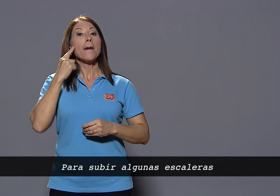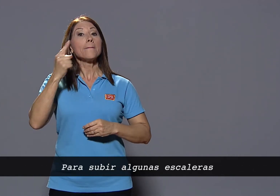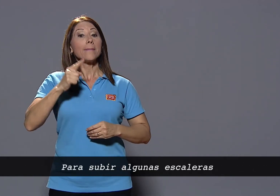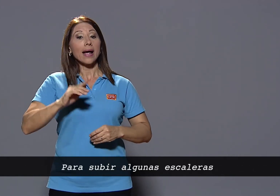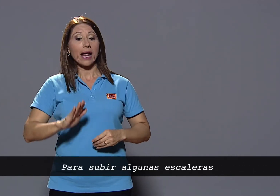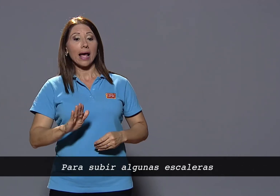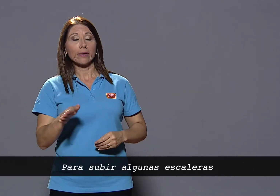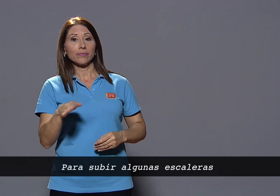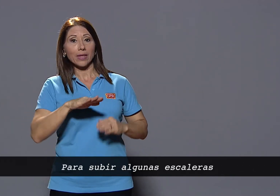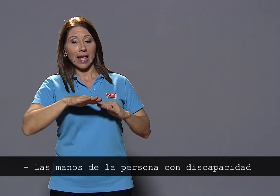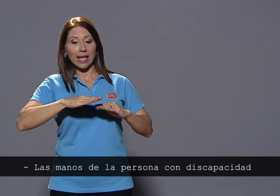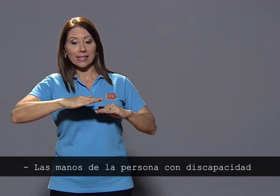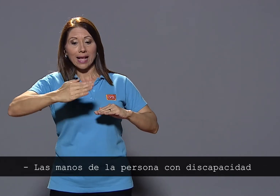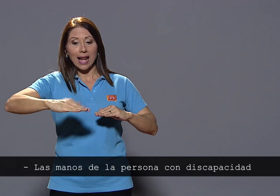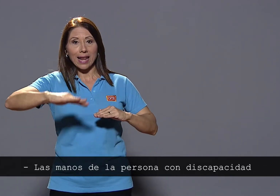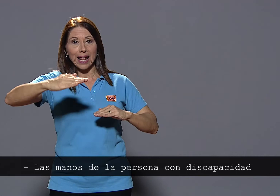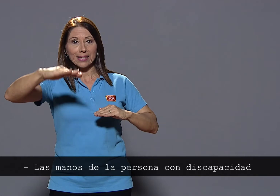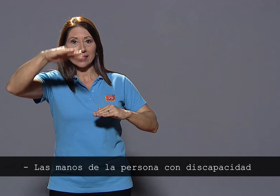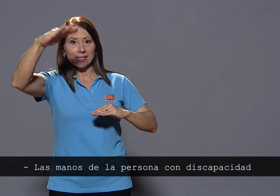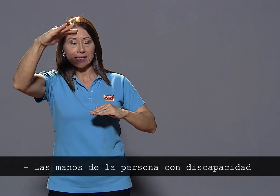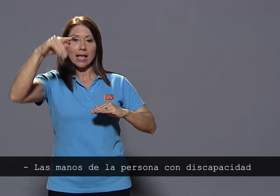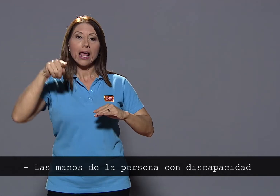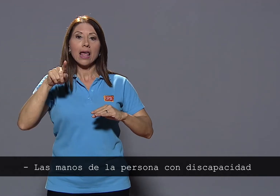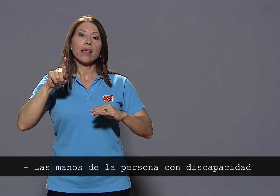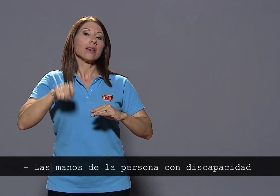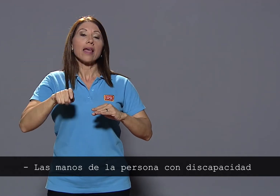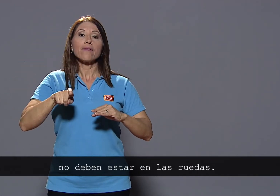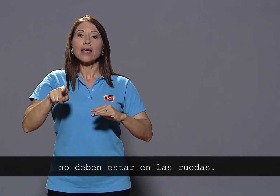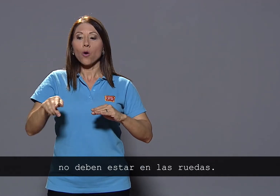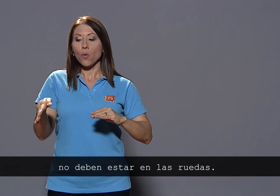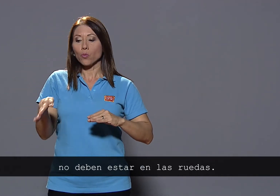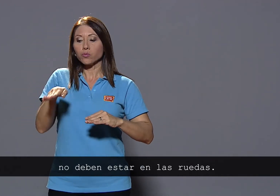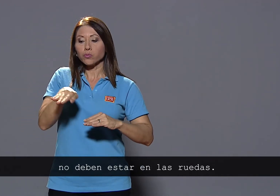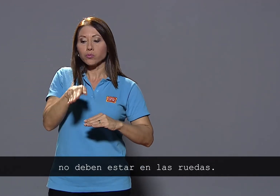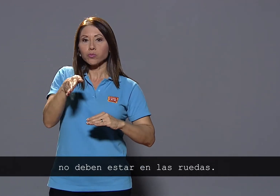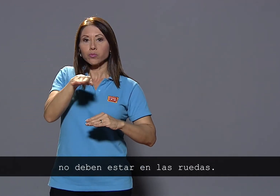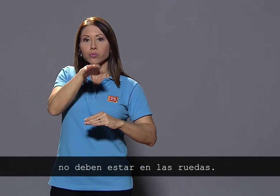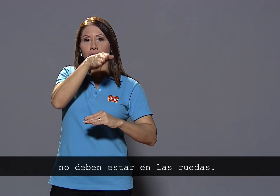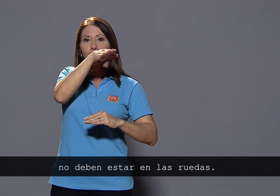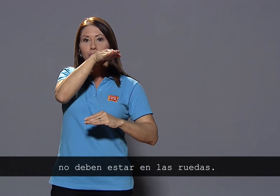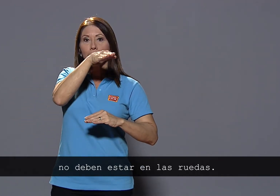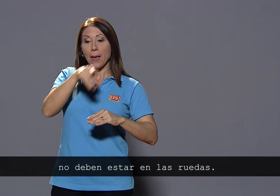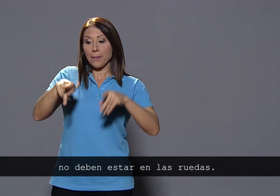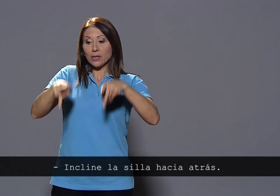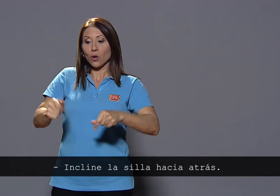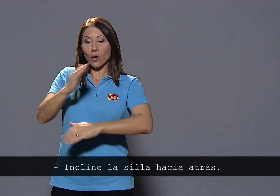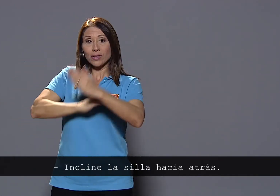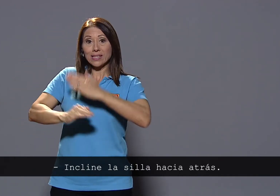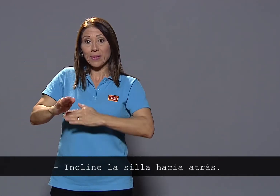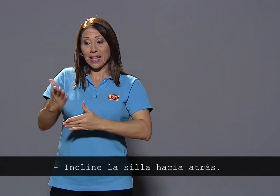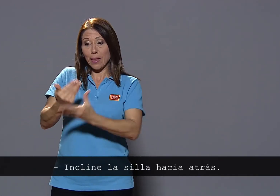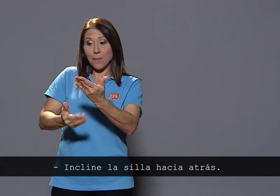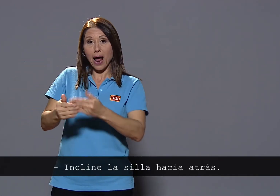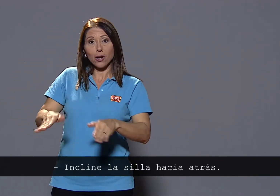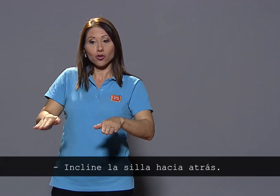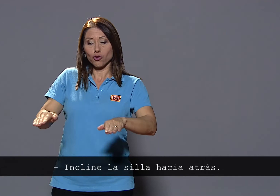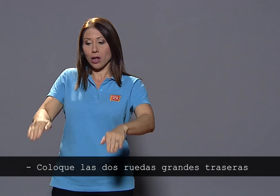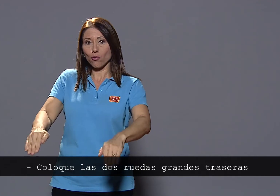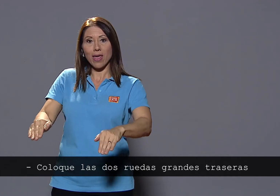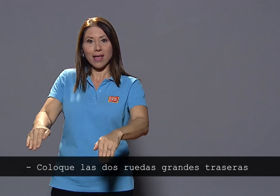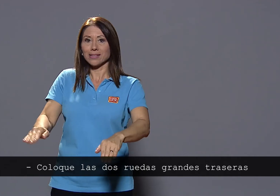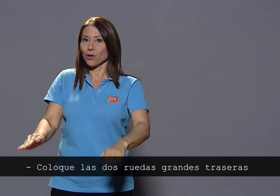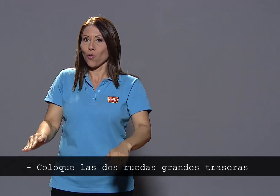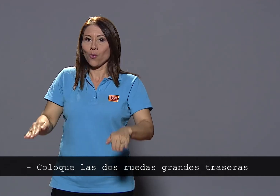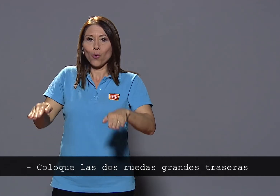algunas escaleras. Las manos de la persona con discapacidad no deben estar en las ruedas. Incline la silla hacia atrás